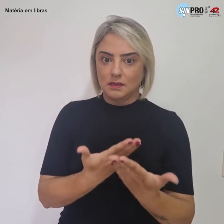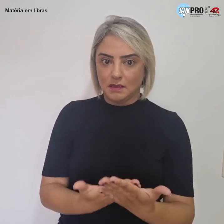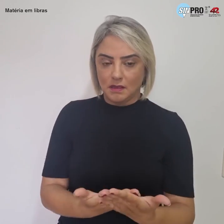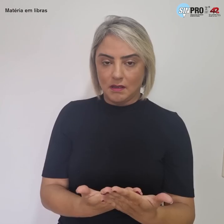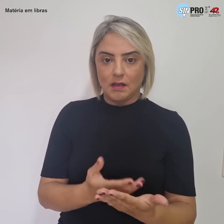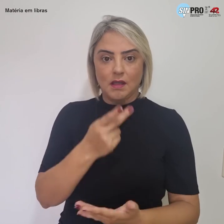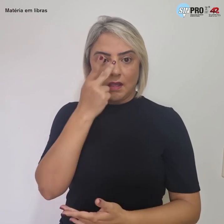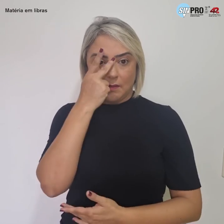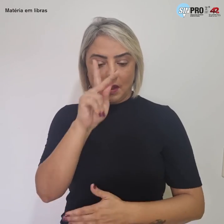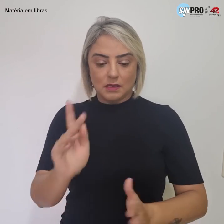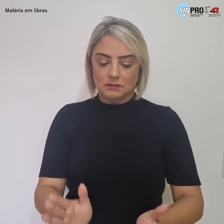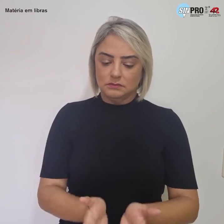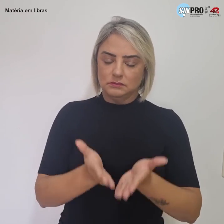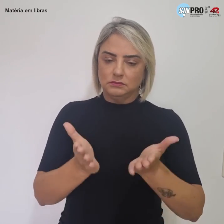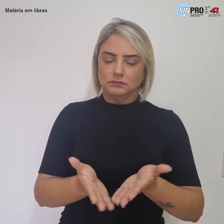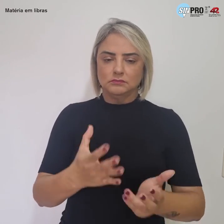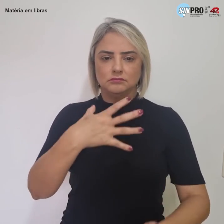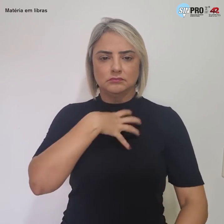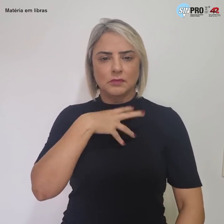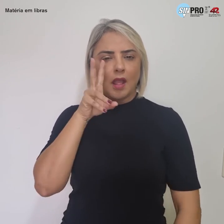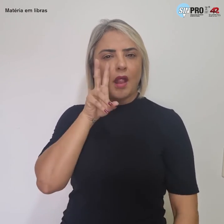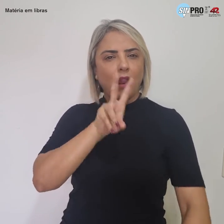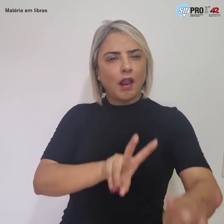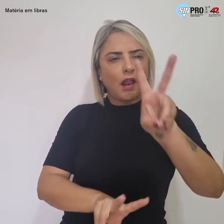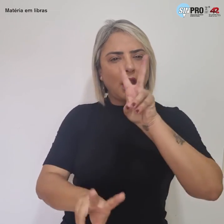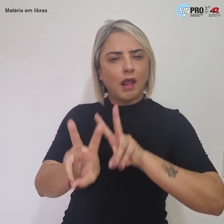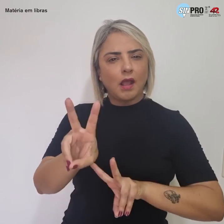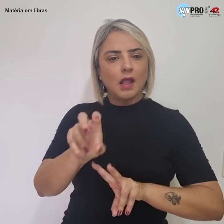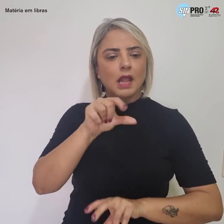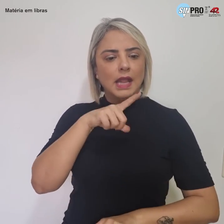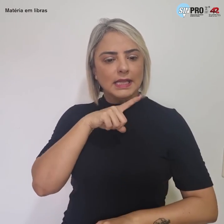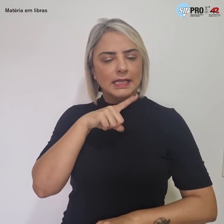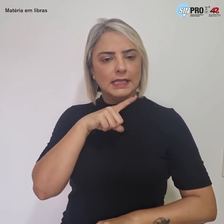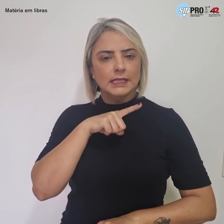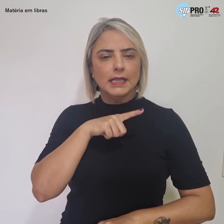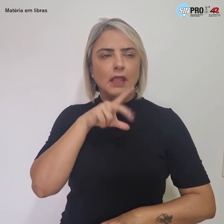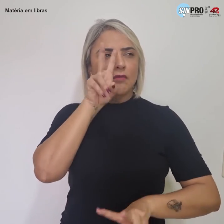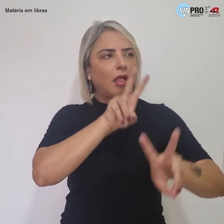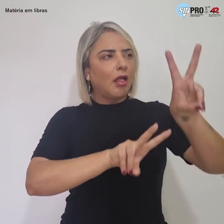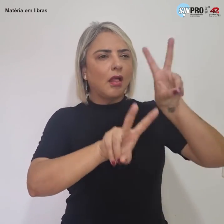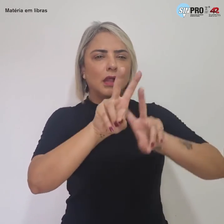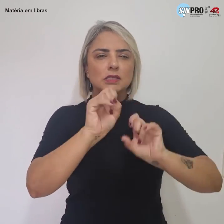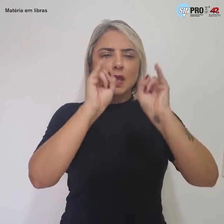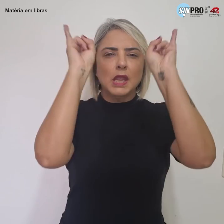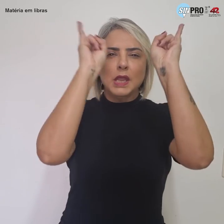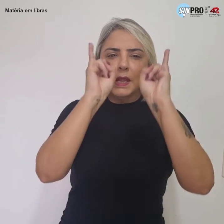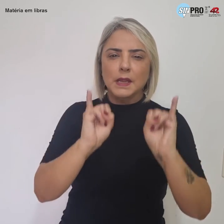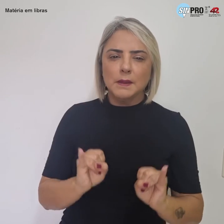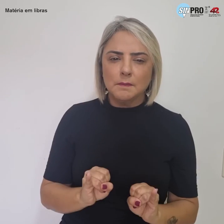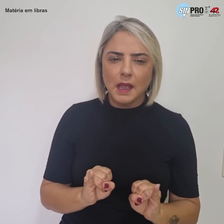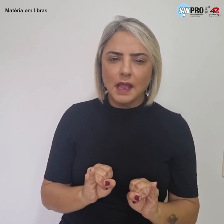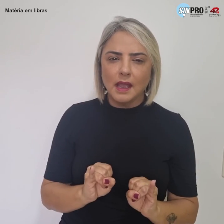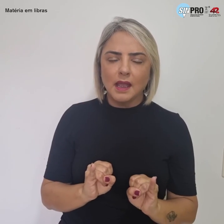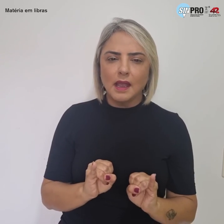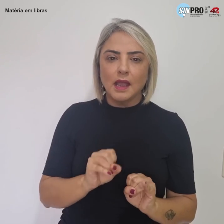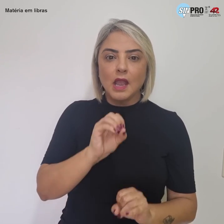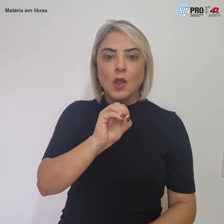para estimular o sentido da visão, houve projeções de imagens da obra de Oiticica,